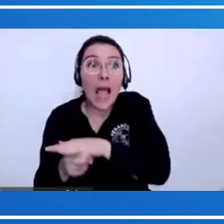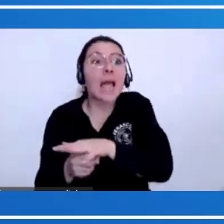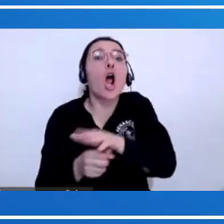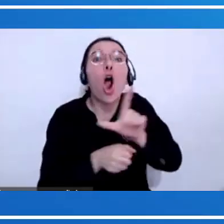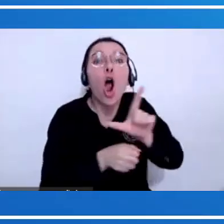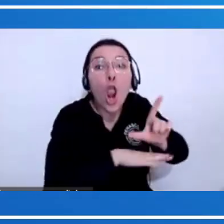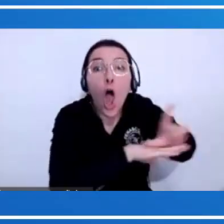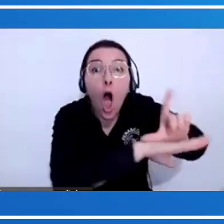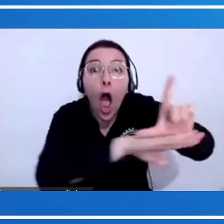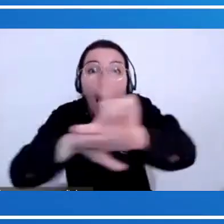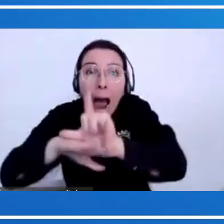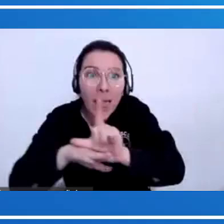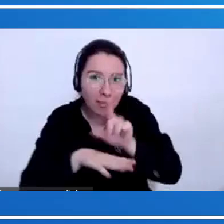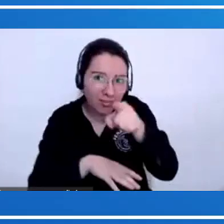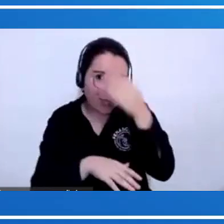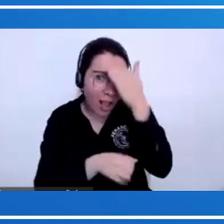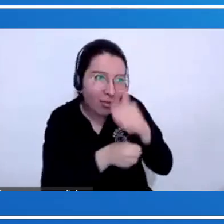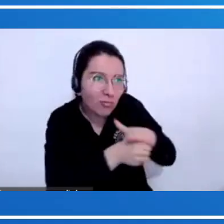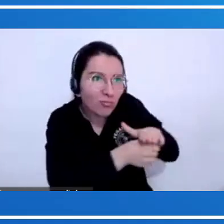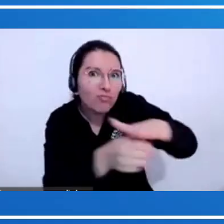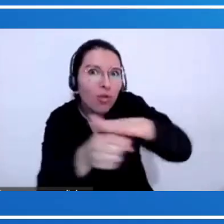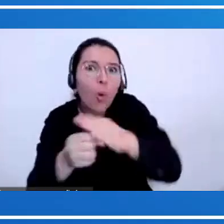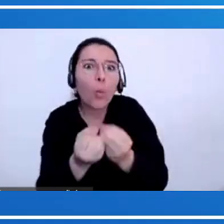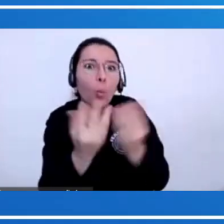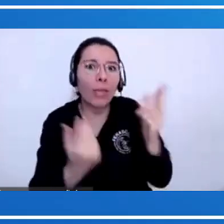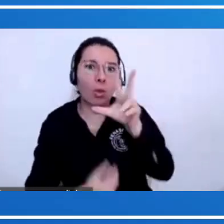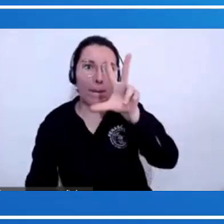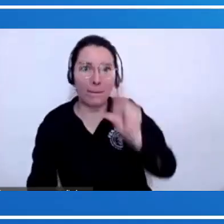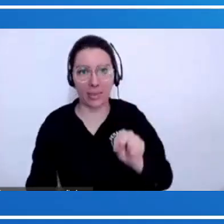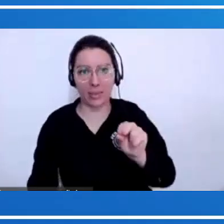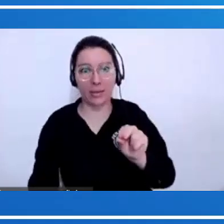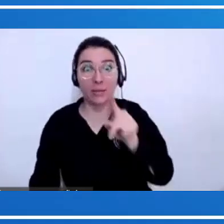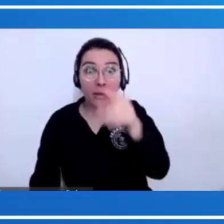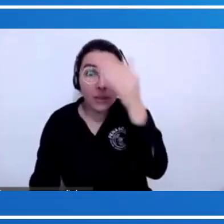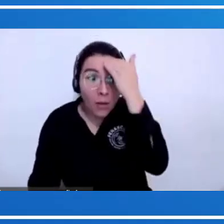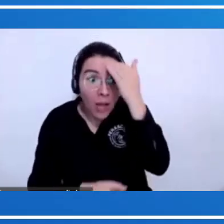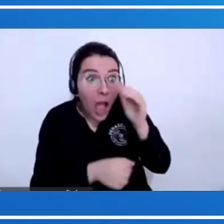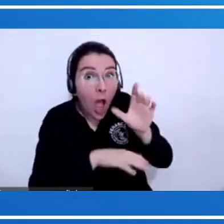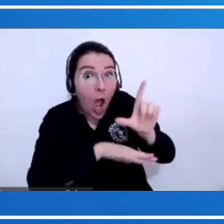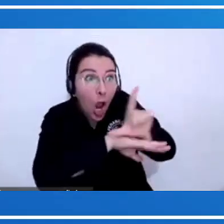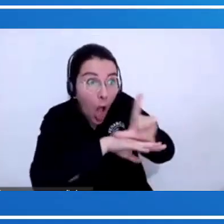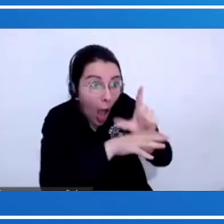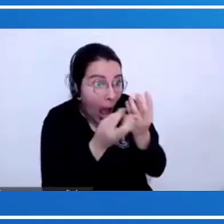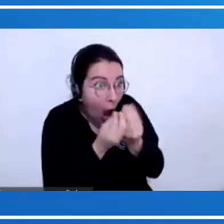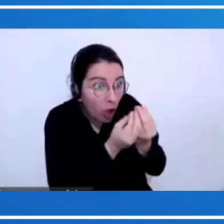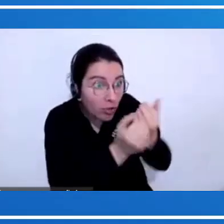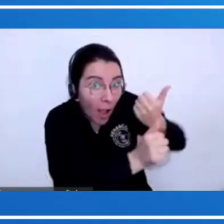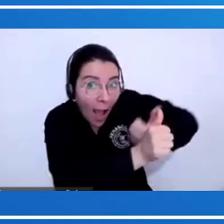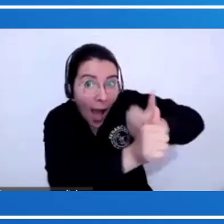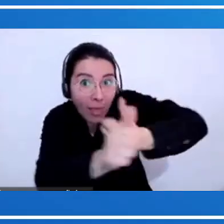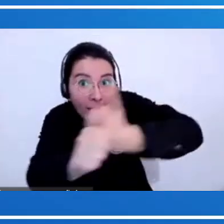Sí, entonces, cada consejo local actúa